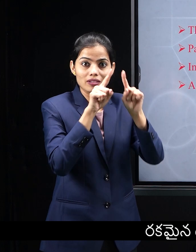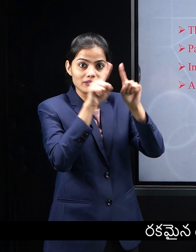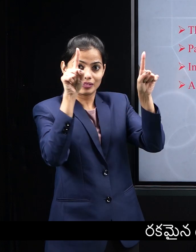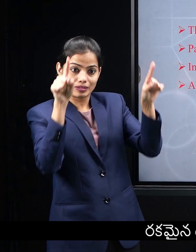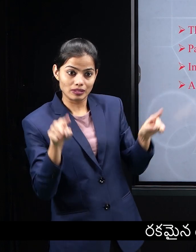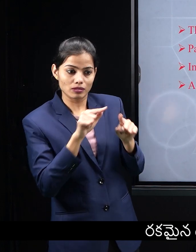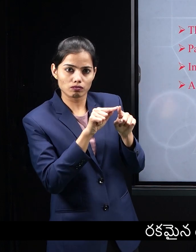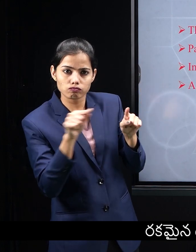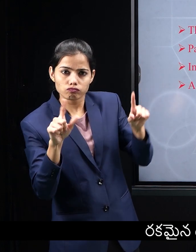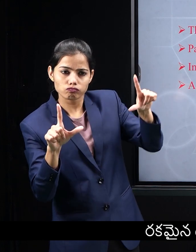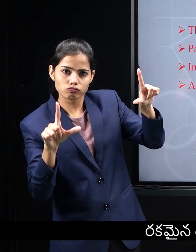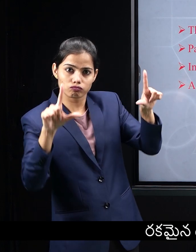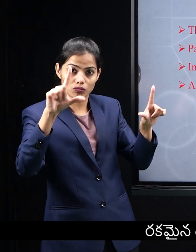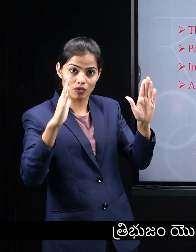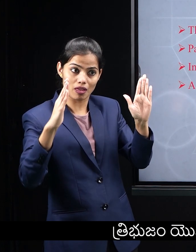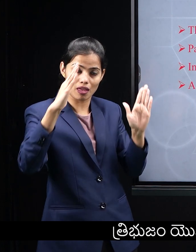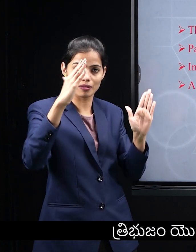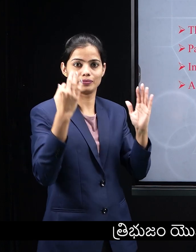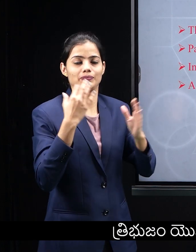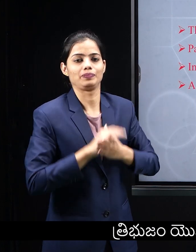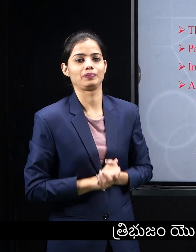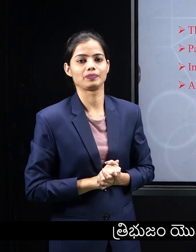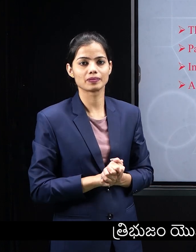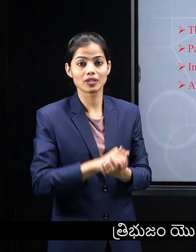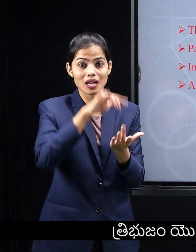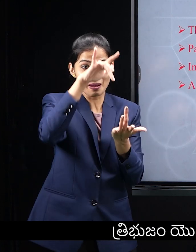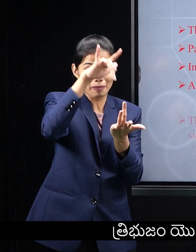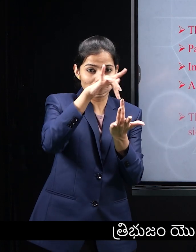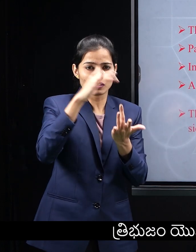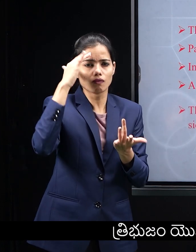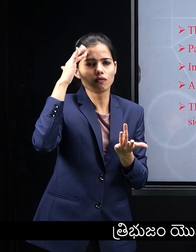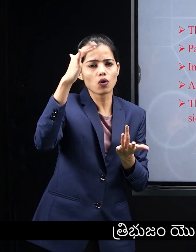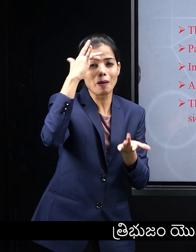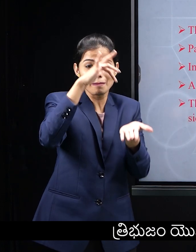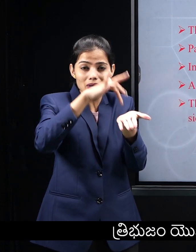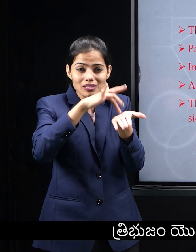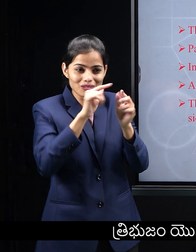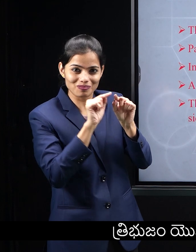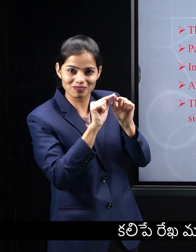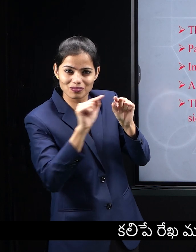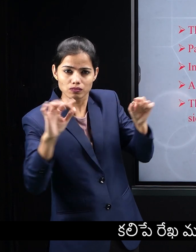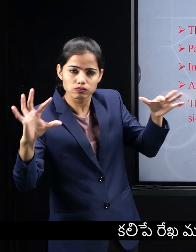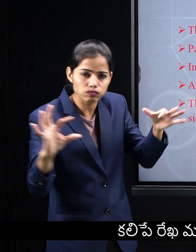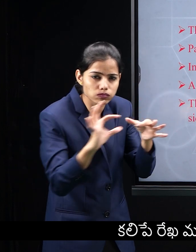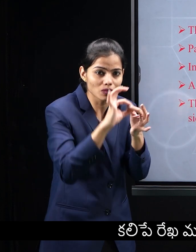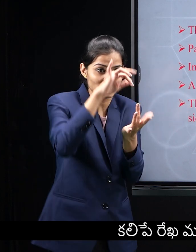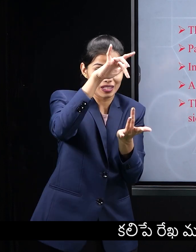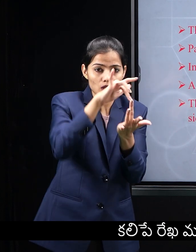దీర్ఘచతురస్రం మరియు రాంబస్. త్రిభుజం యొక్క రెండు భుజాల మధ్య బిందువులను కలిపే రేఖ మూడవ